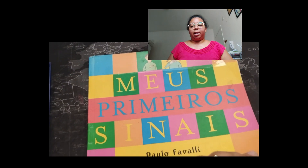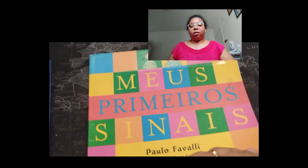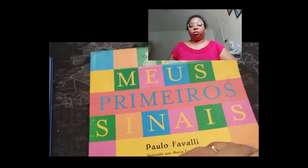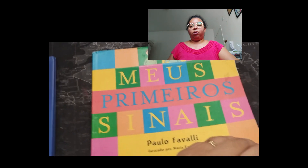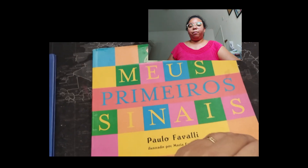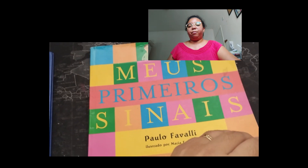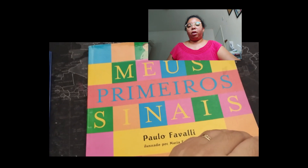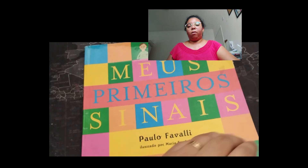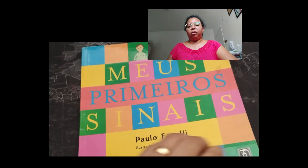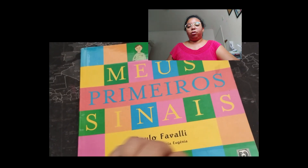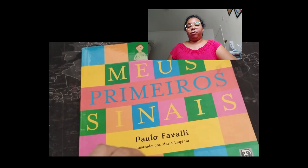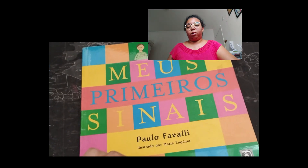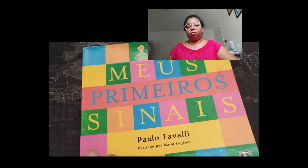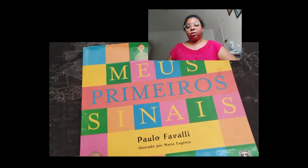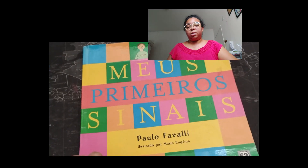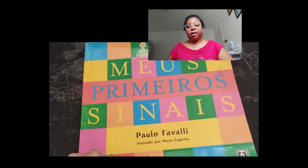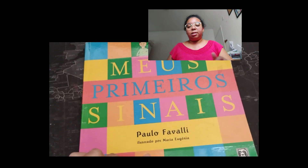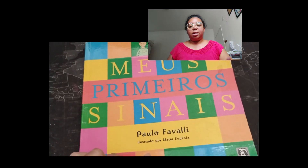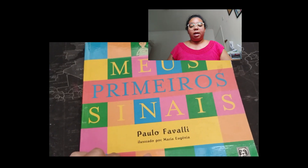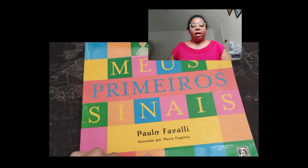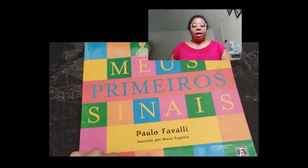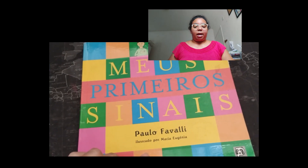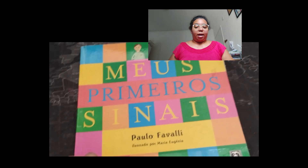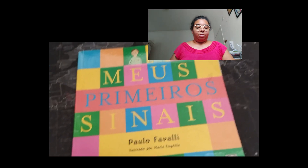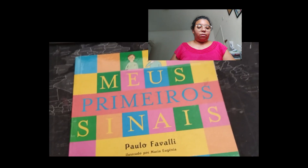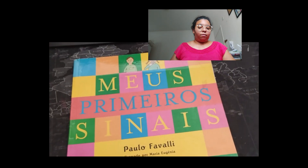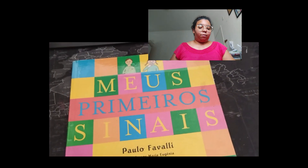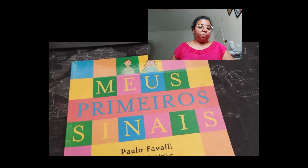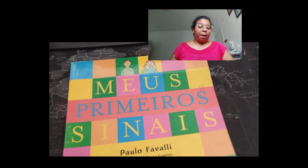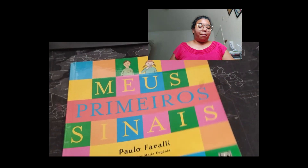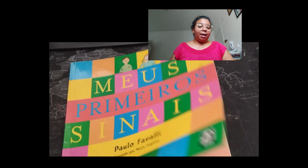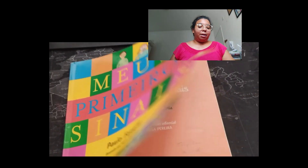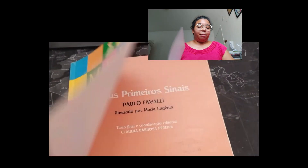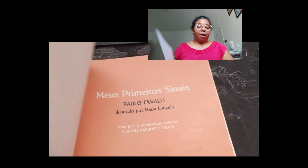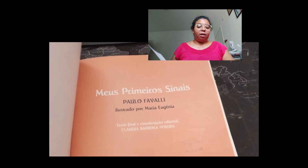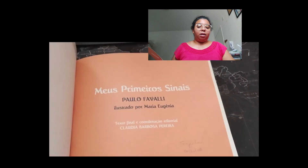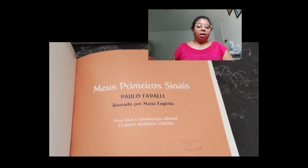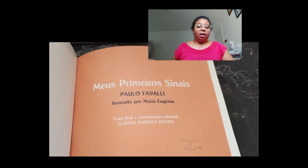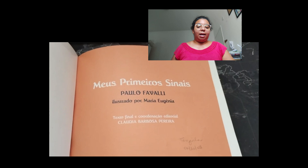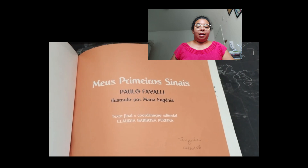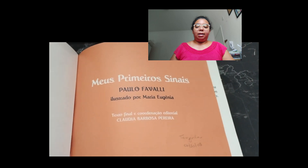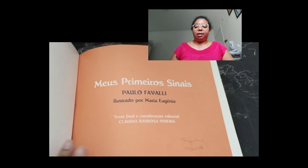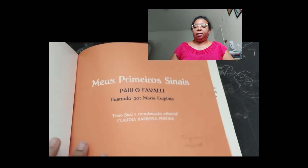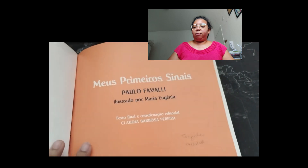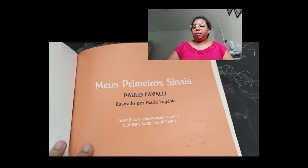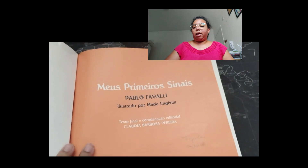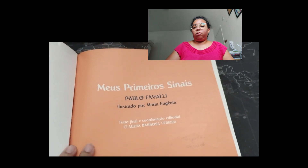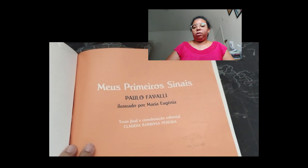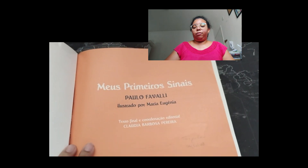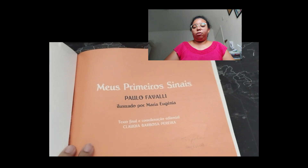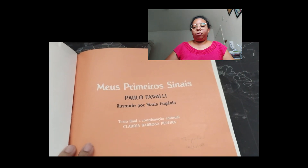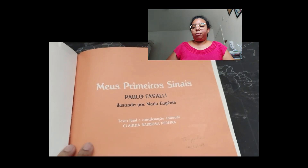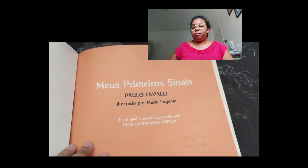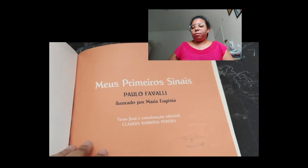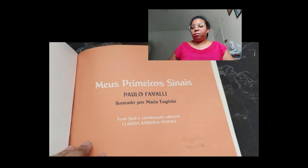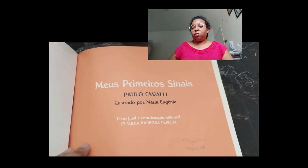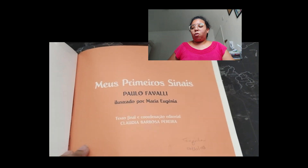dentro, enquanto eu falo com vocês. Reparem bem que ele é um livro